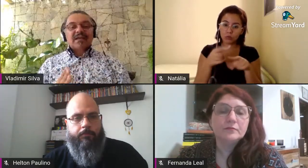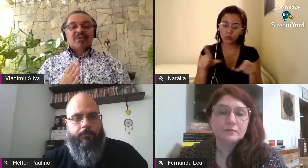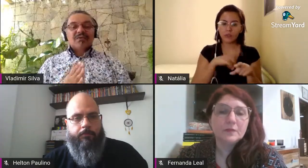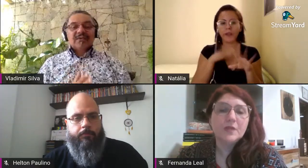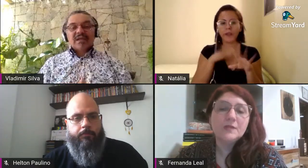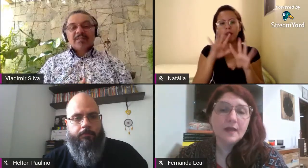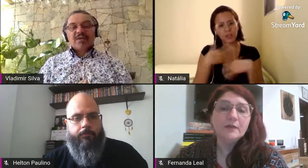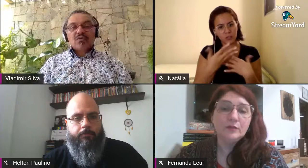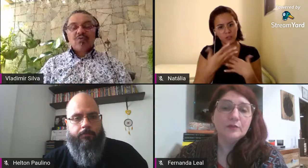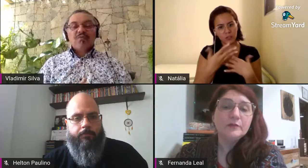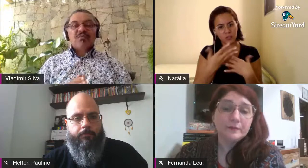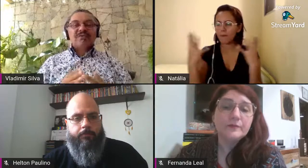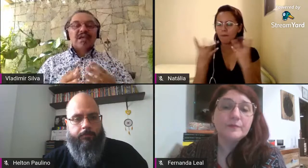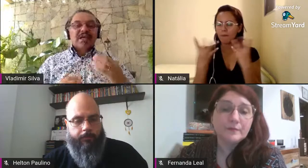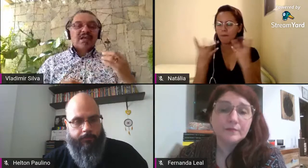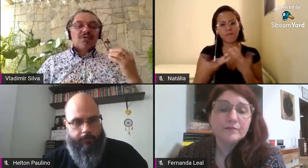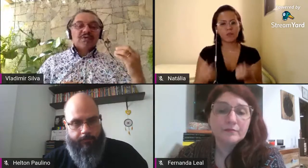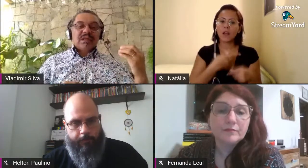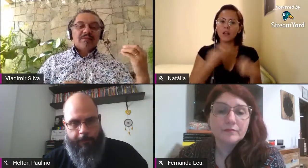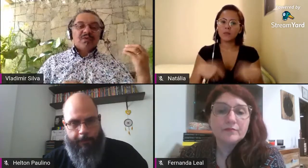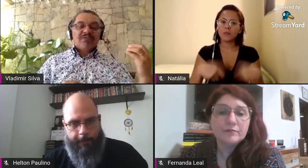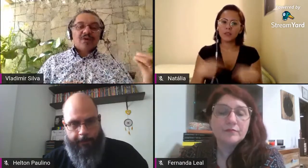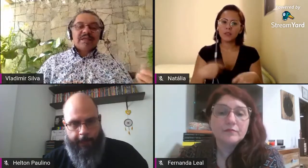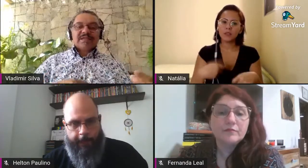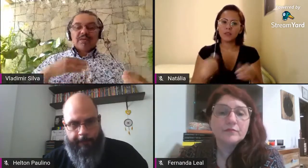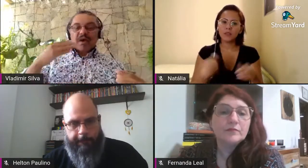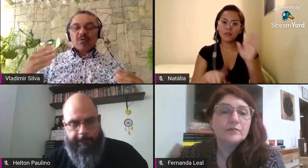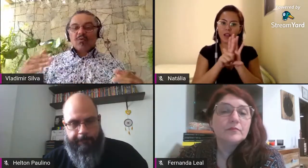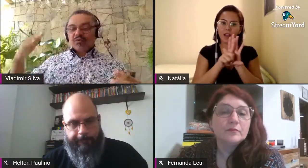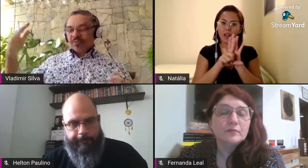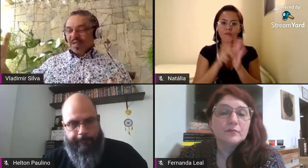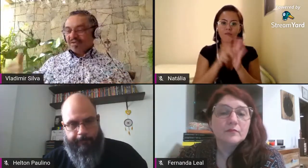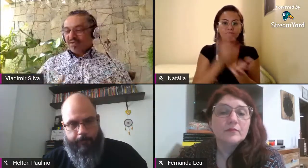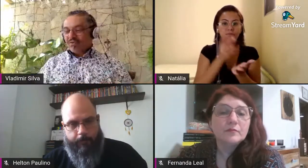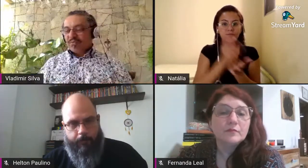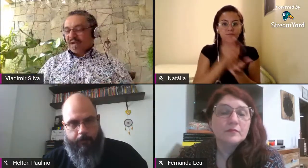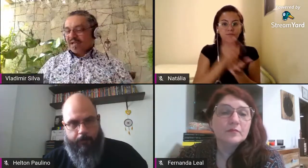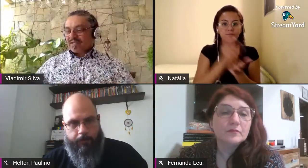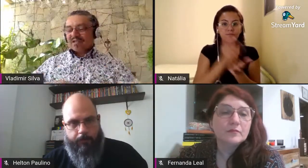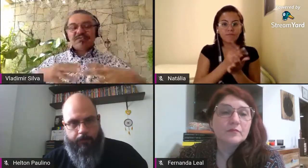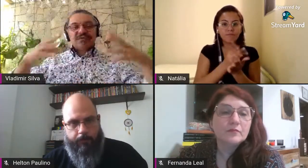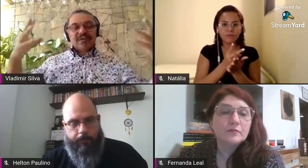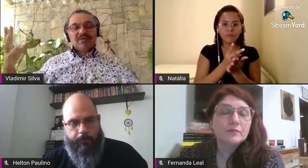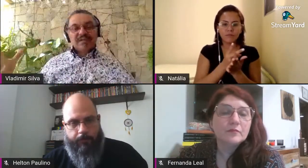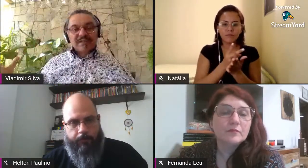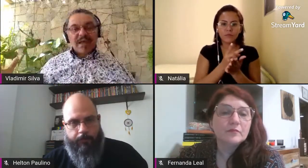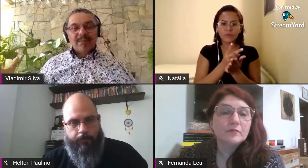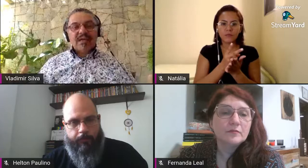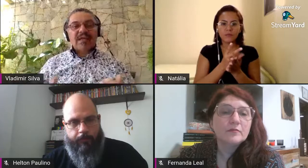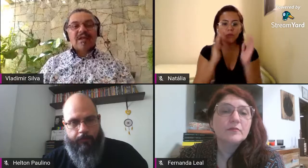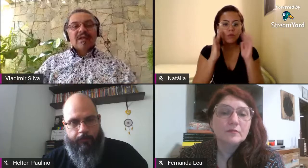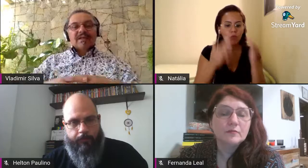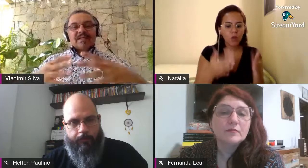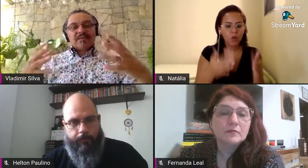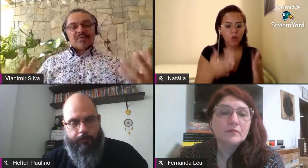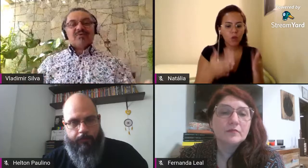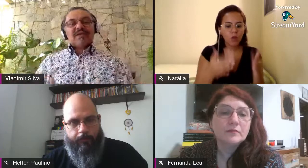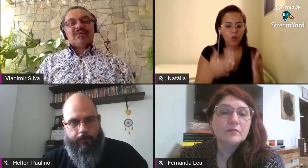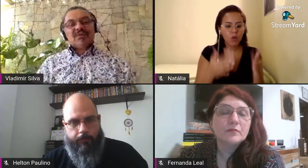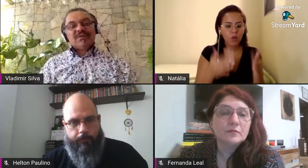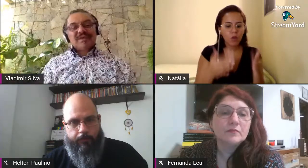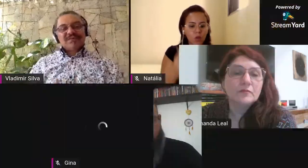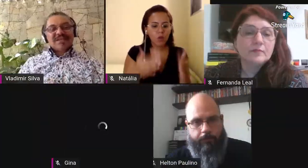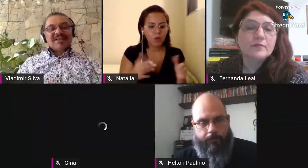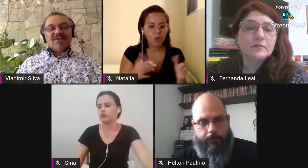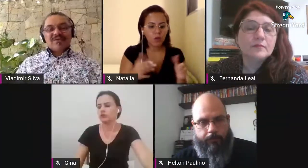permanente que contemple grupos, que contemple uma formação a curto, médio e longo prazo e a difusão desse saber, dessa